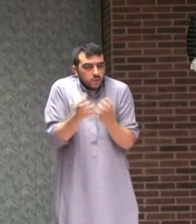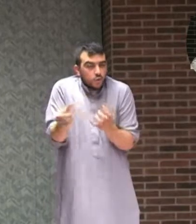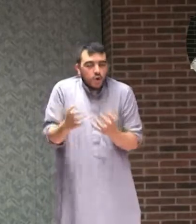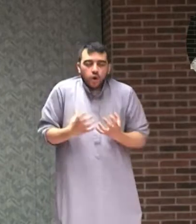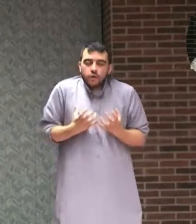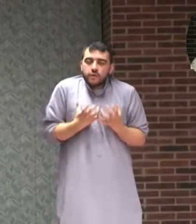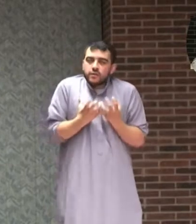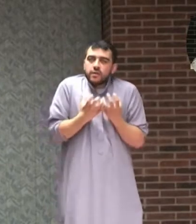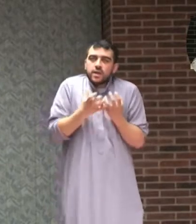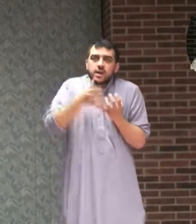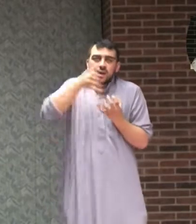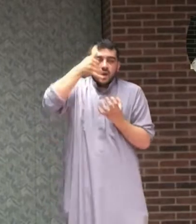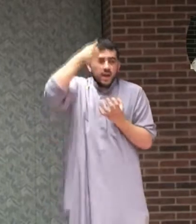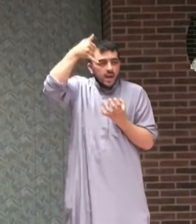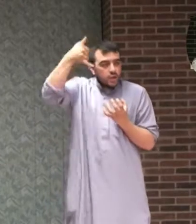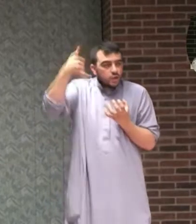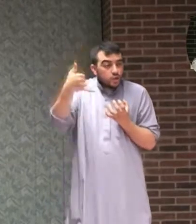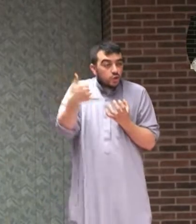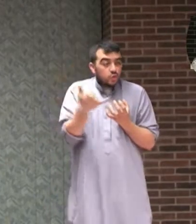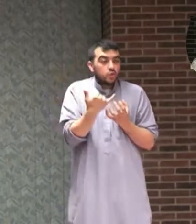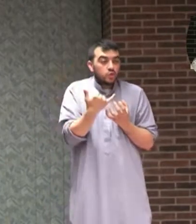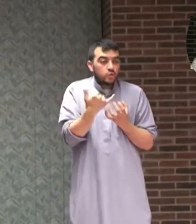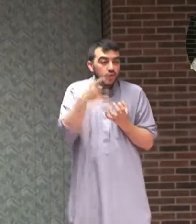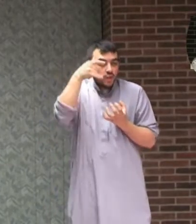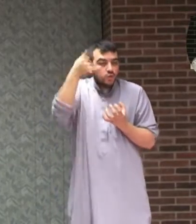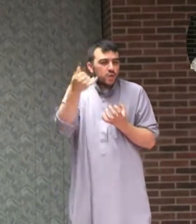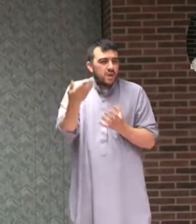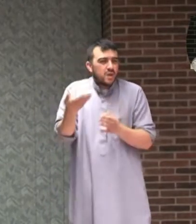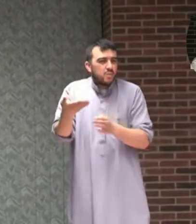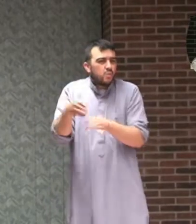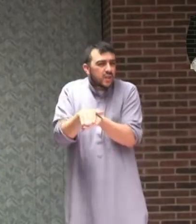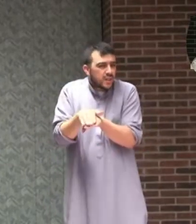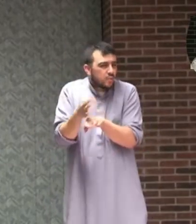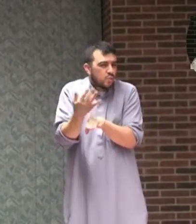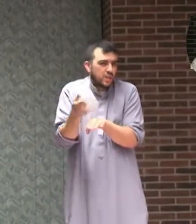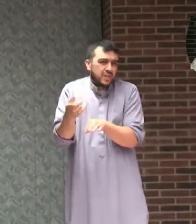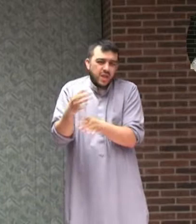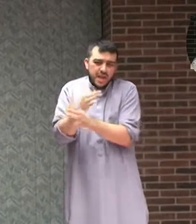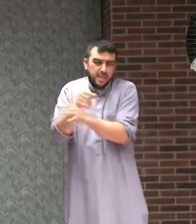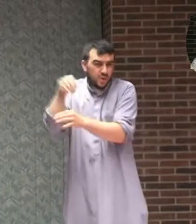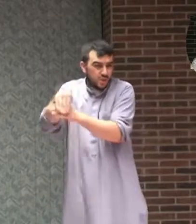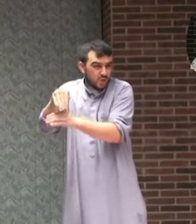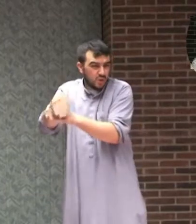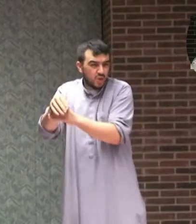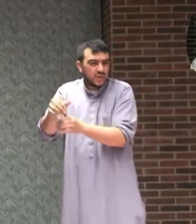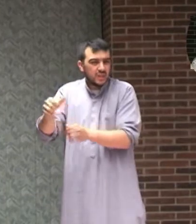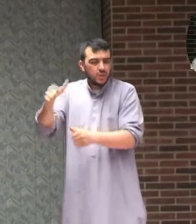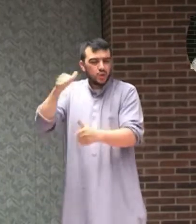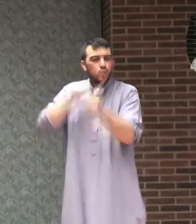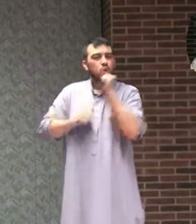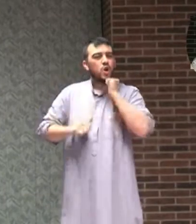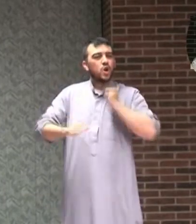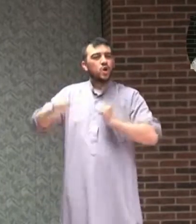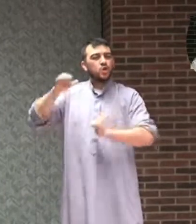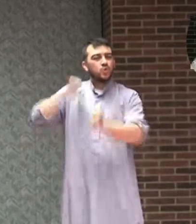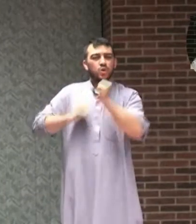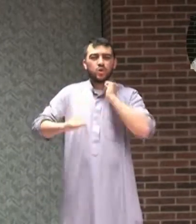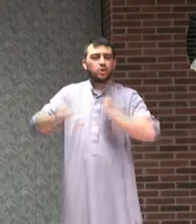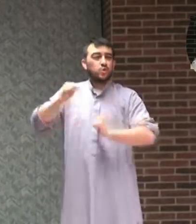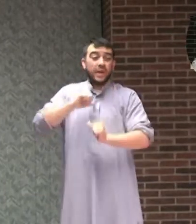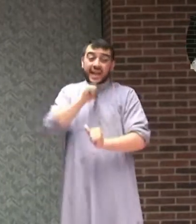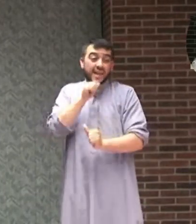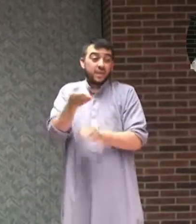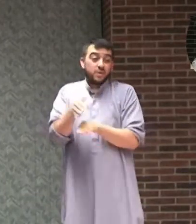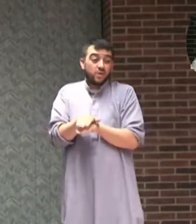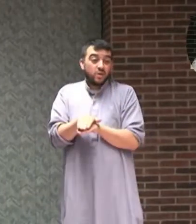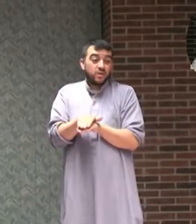aient, c'est de pouvoir un jour succomber à leur douleur. Et vous savez que cela est impossible, c'est une douleur qui est